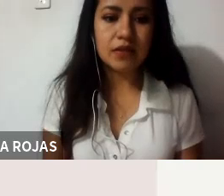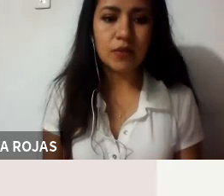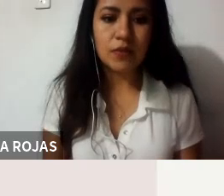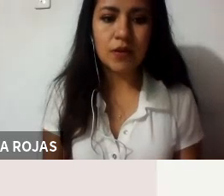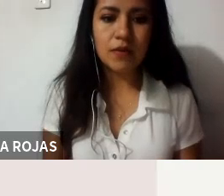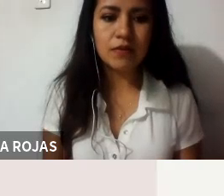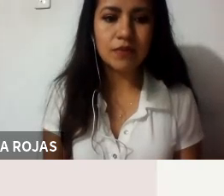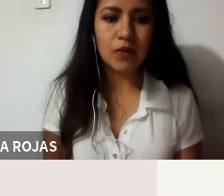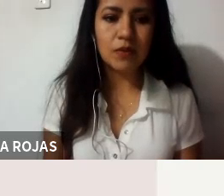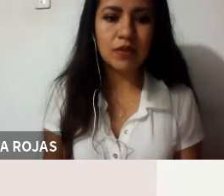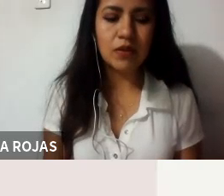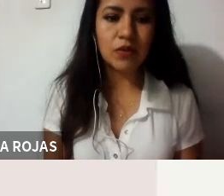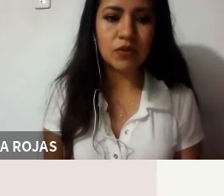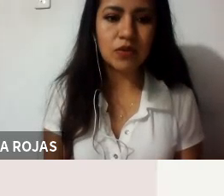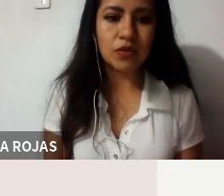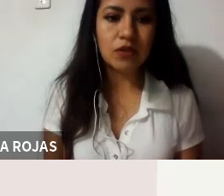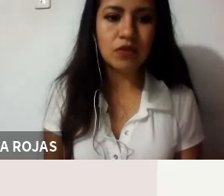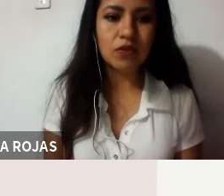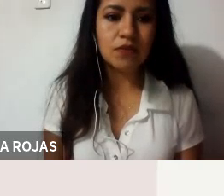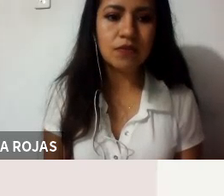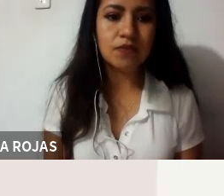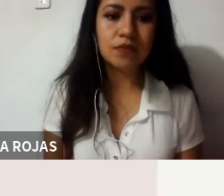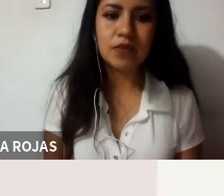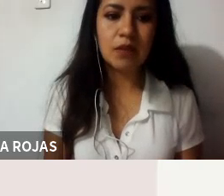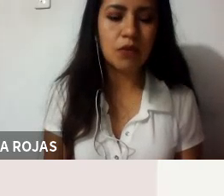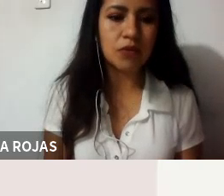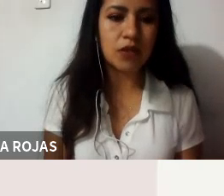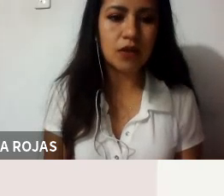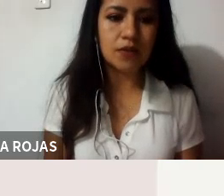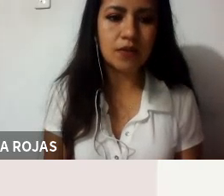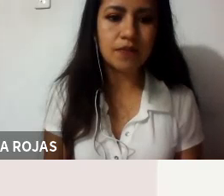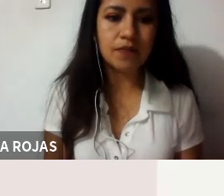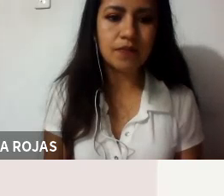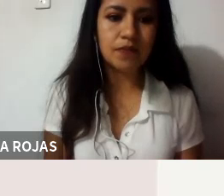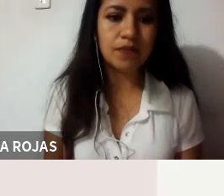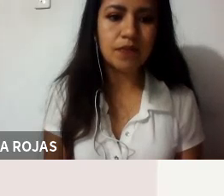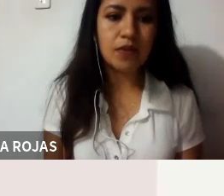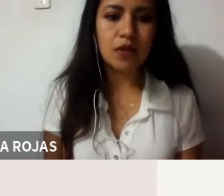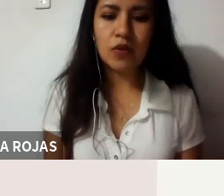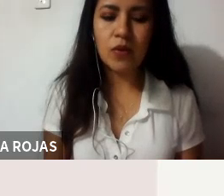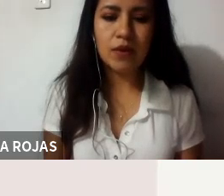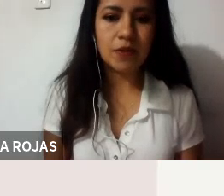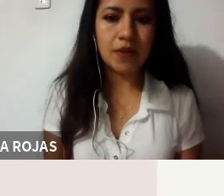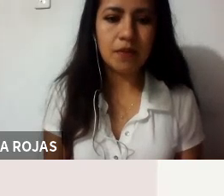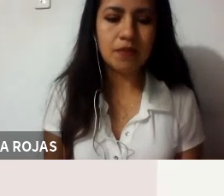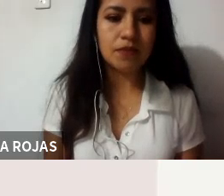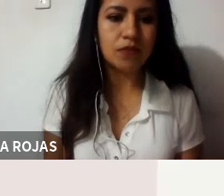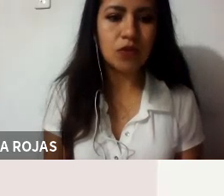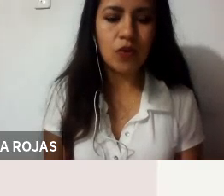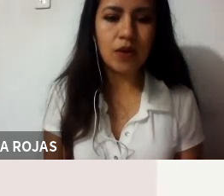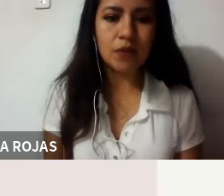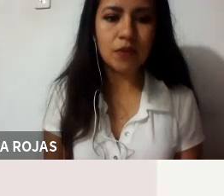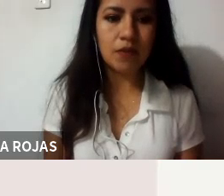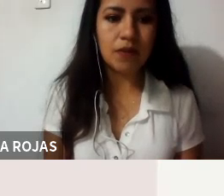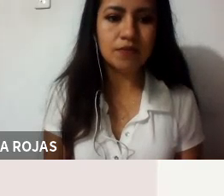Para decir no hay problema, igualmente con nuestros dos dedos. Y movemos la cabeza. No hay problema.